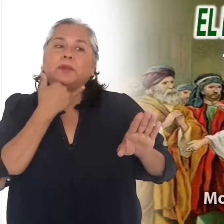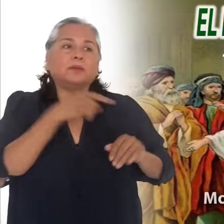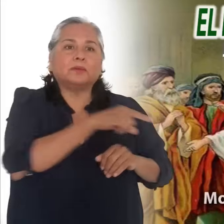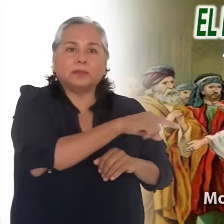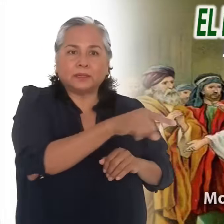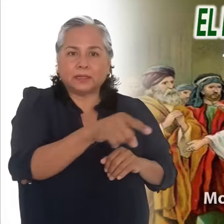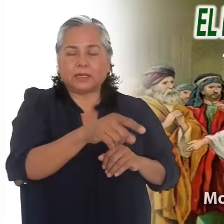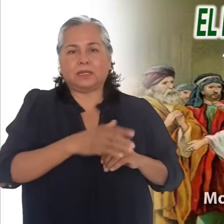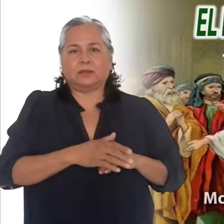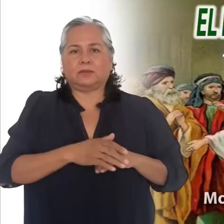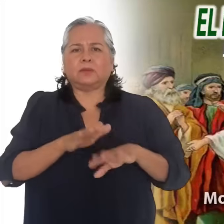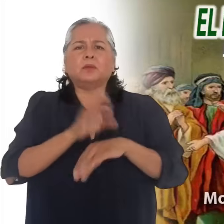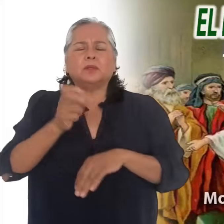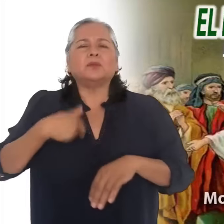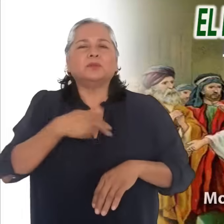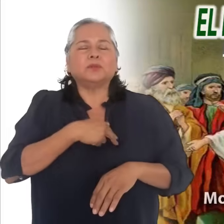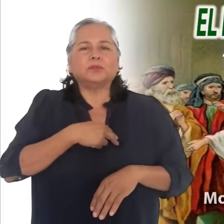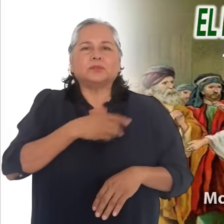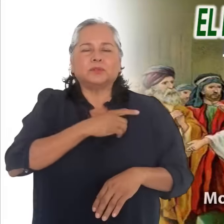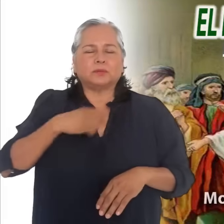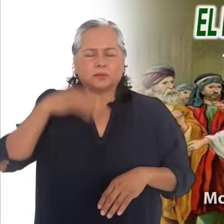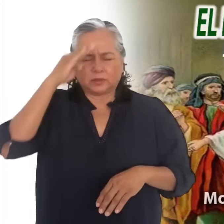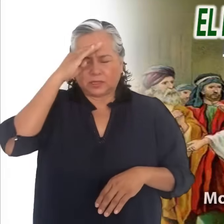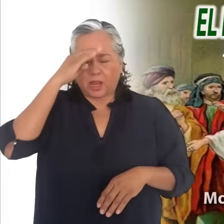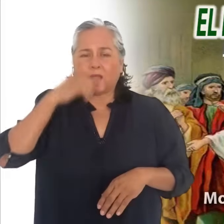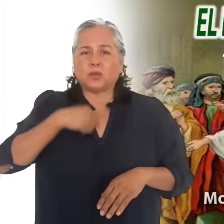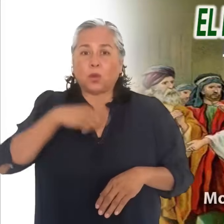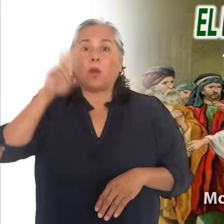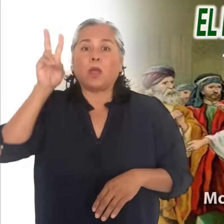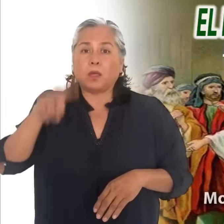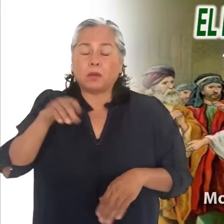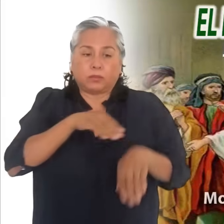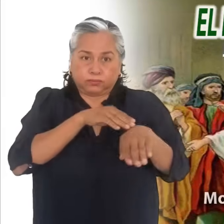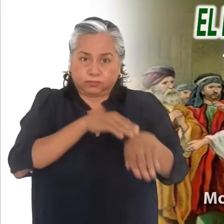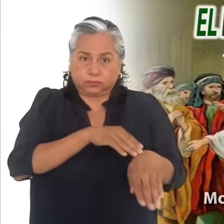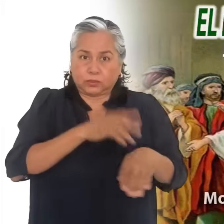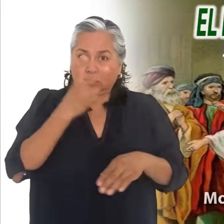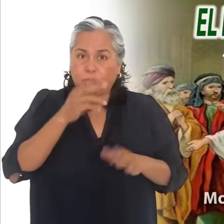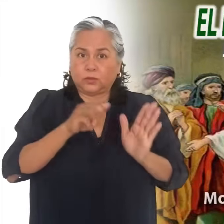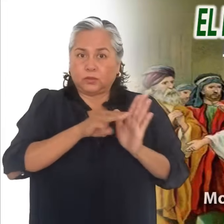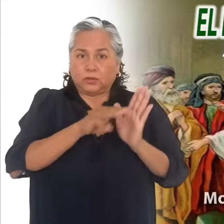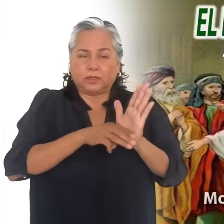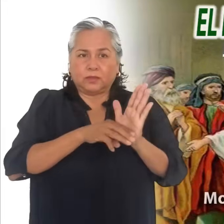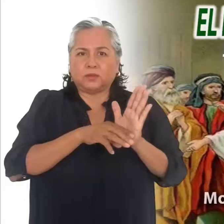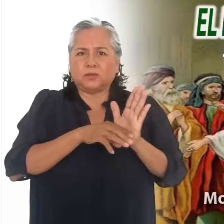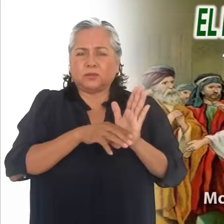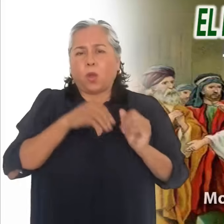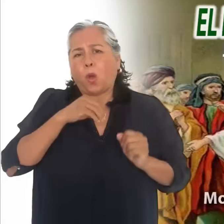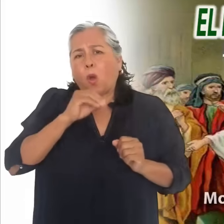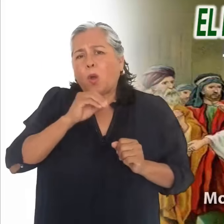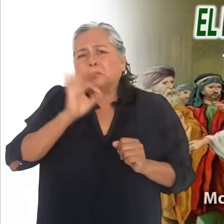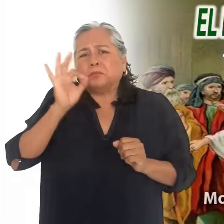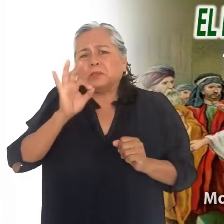estos dos mandamientos o si nos hemos distraído y ocupado en cosas